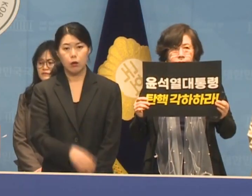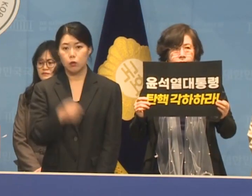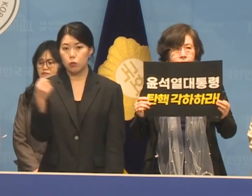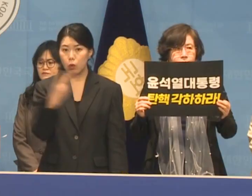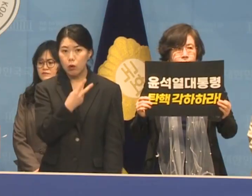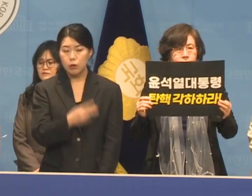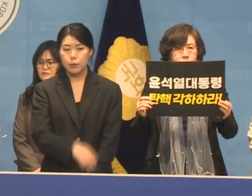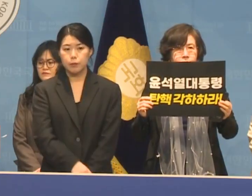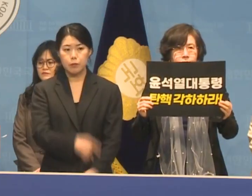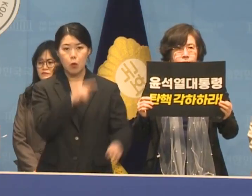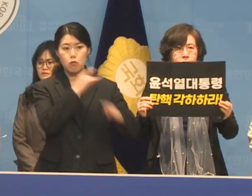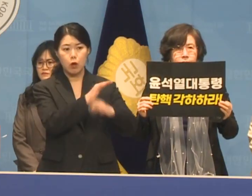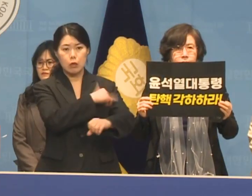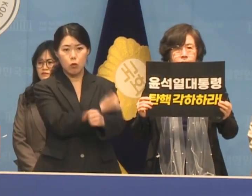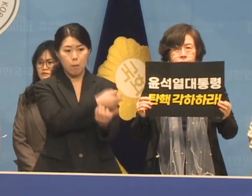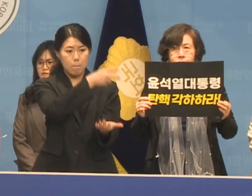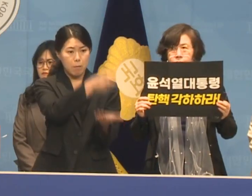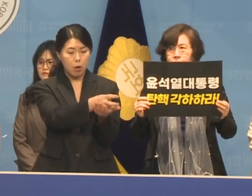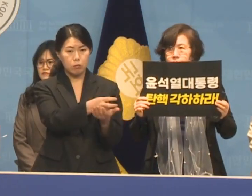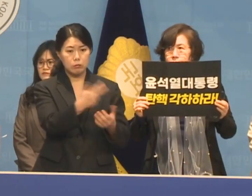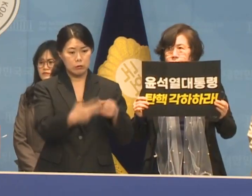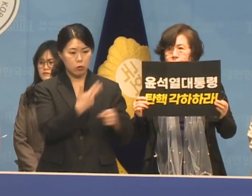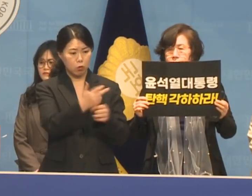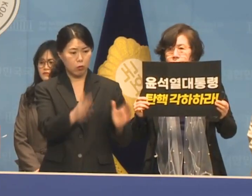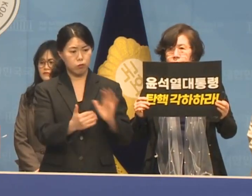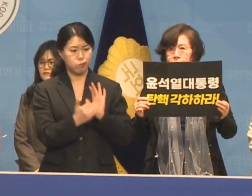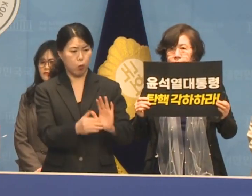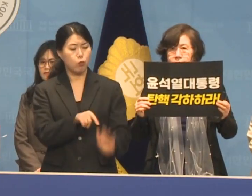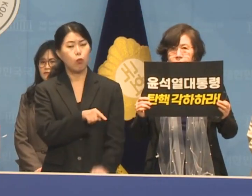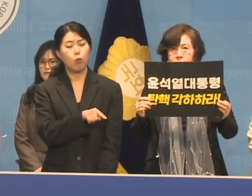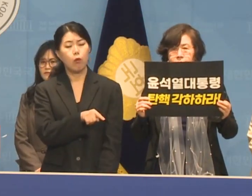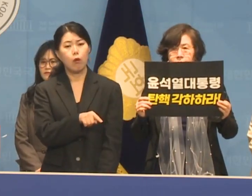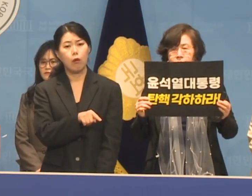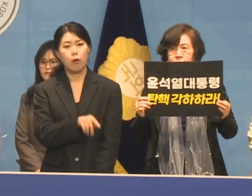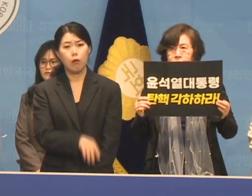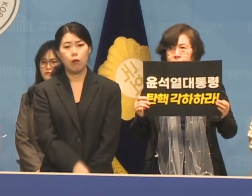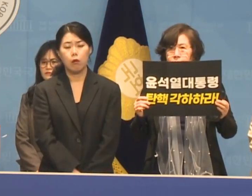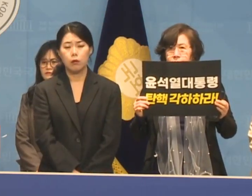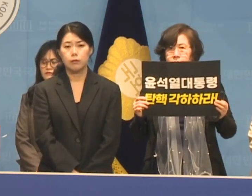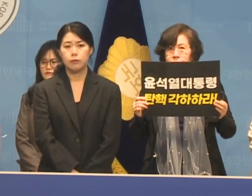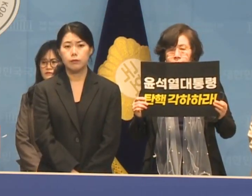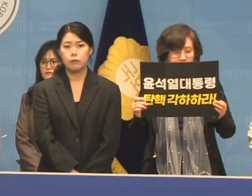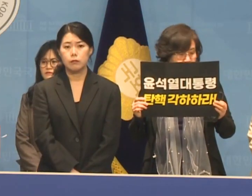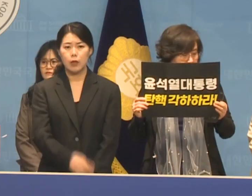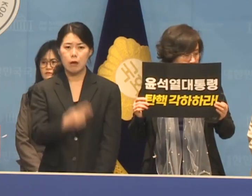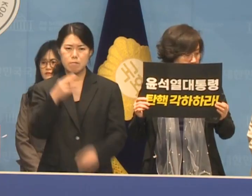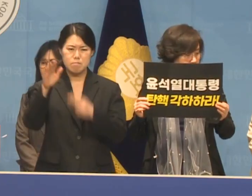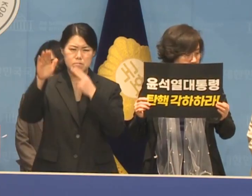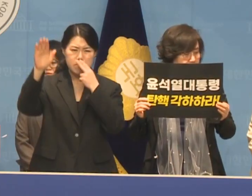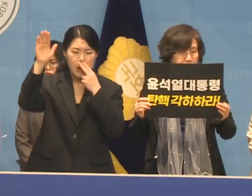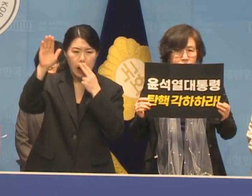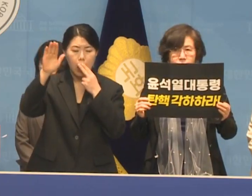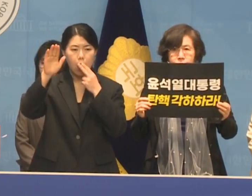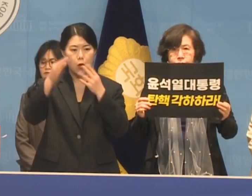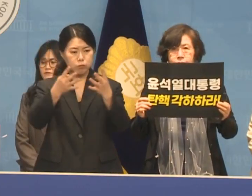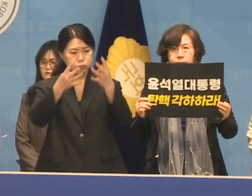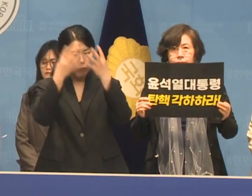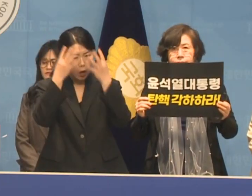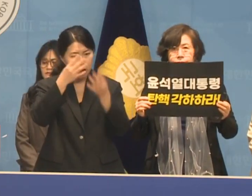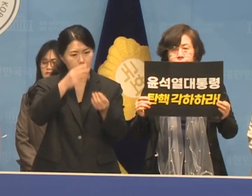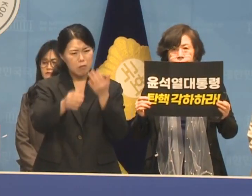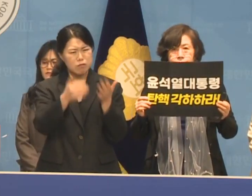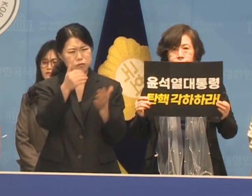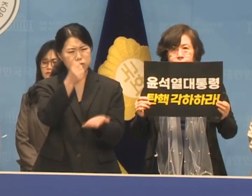심지어 북한 인권법을 7년째 거부하고 있습니다. 자, 이것은 히틀러의 아우슈비츠 수용소를 주산하는